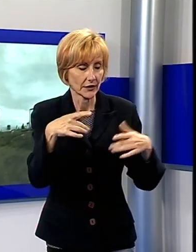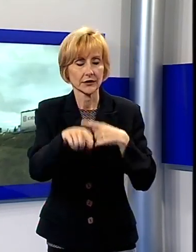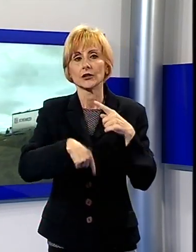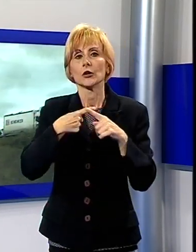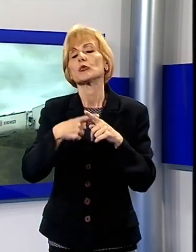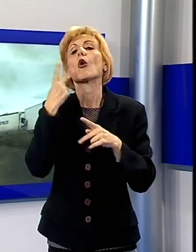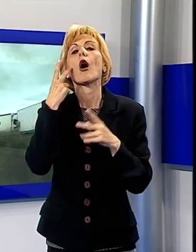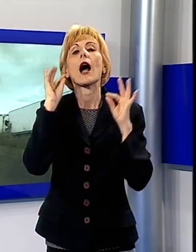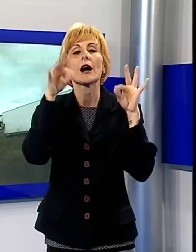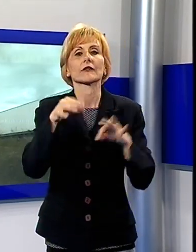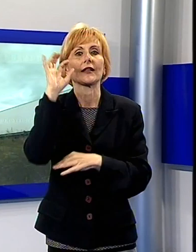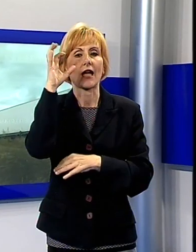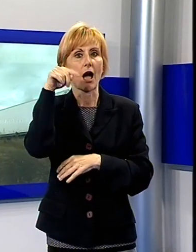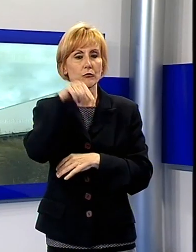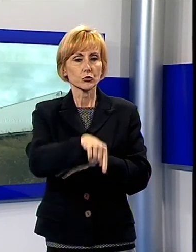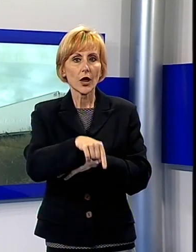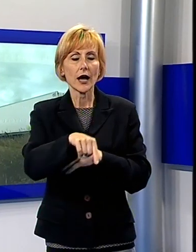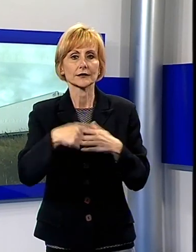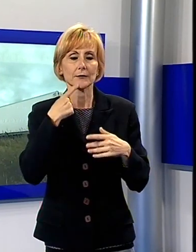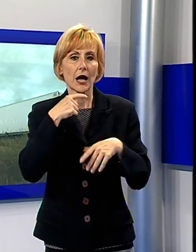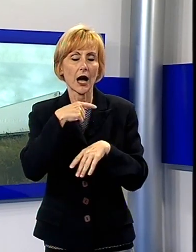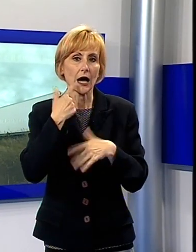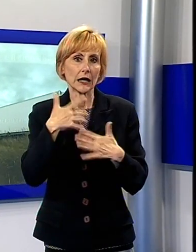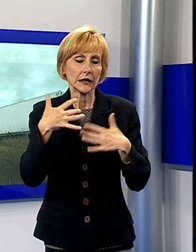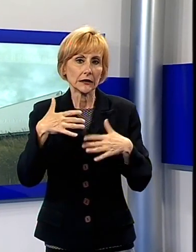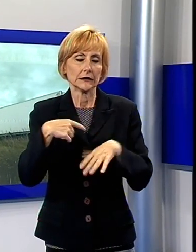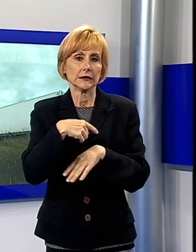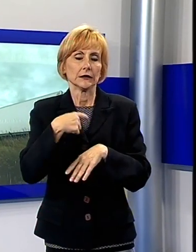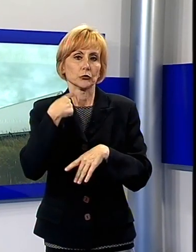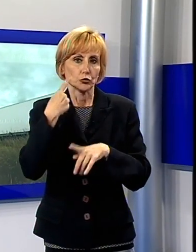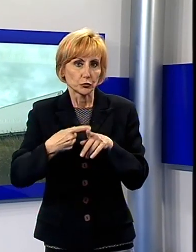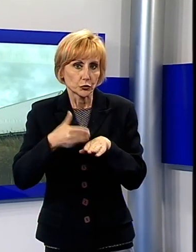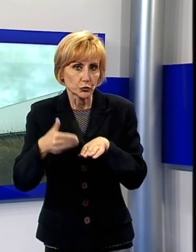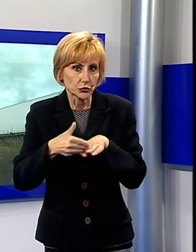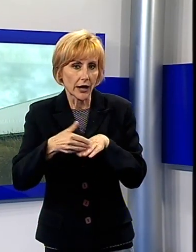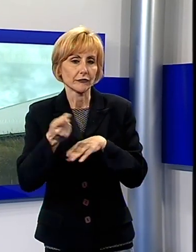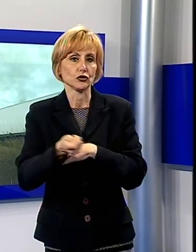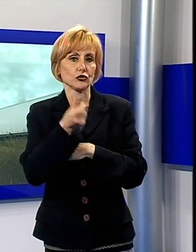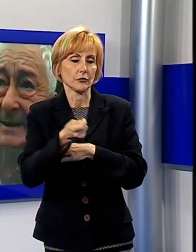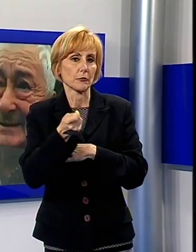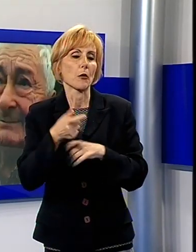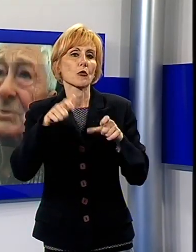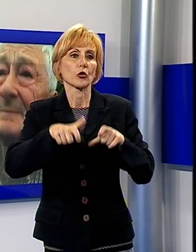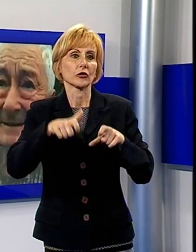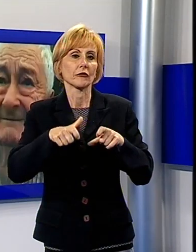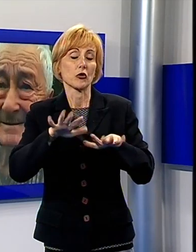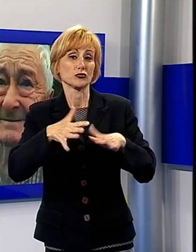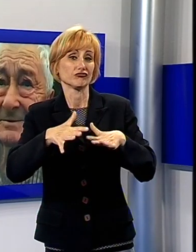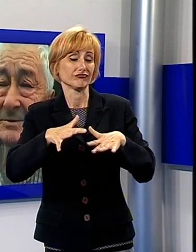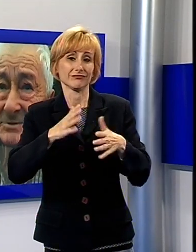l'ambulanza, ma dopo passare il tempo, e poi sono venuti i vigili del fuoco e ce l'hanno fatta allevare. Una quarantina di minuti prima che arrivasse il soccorso c'è